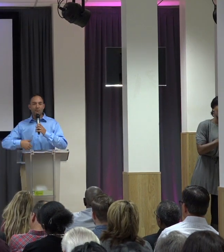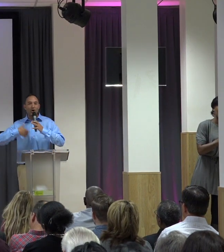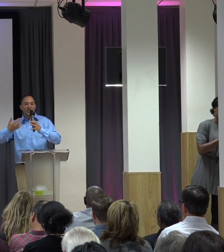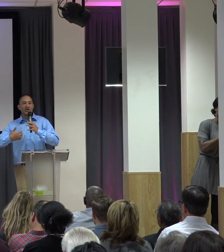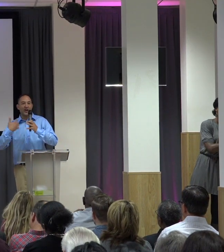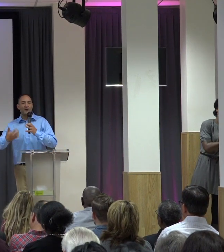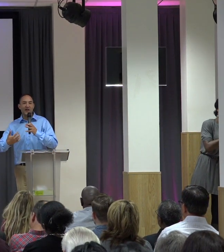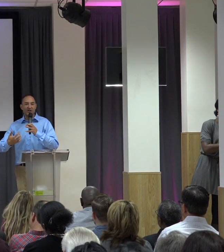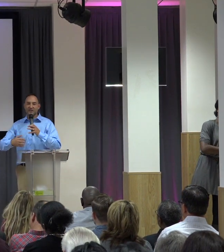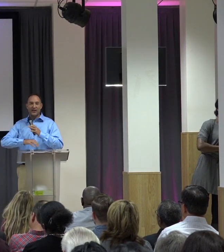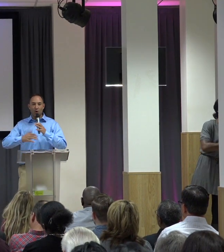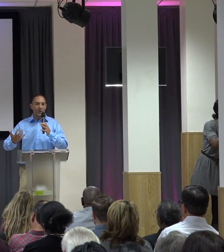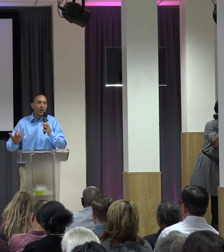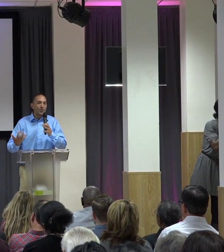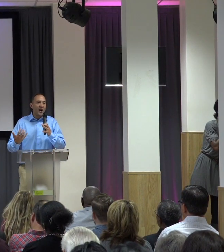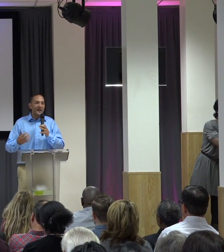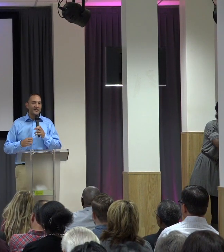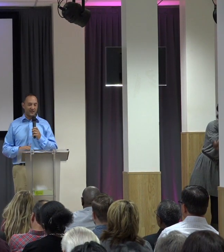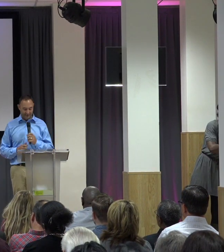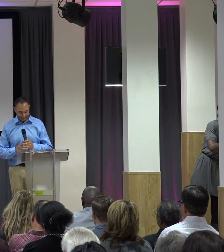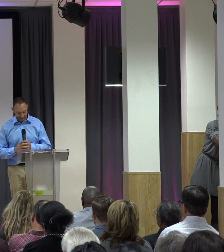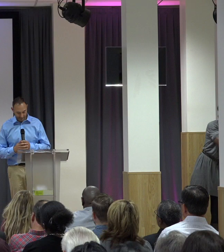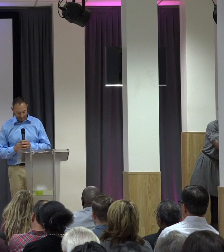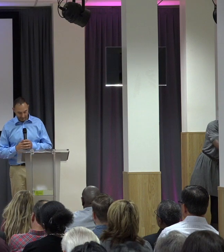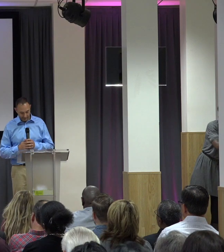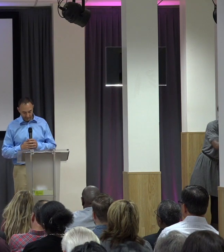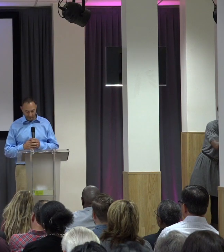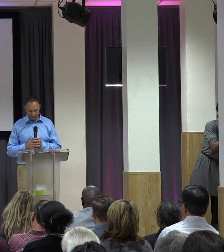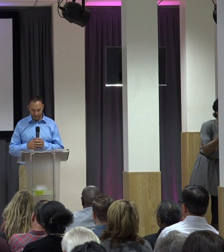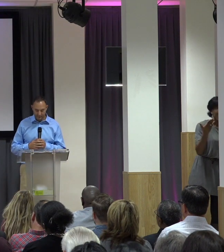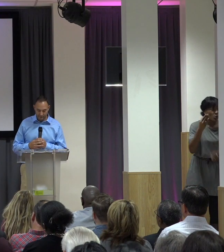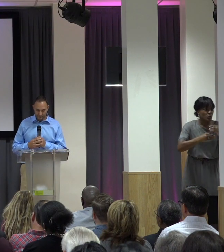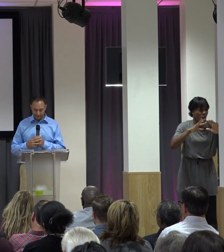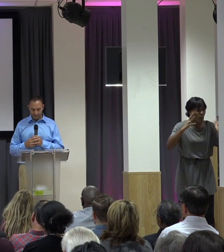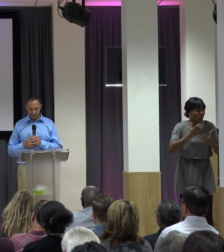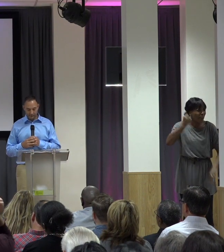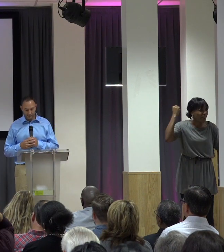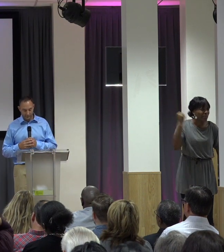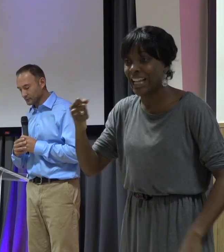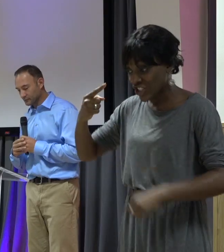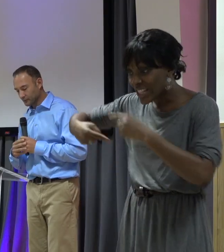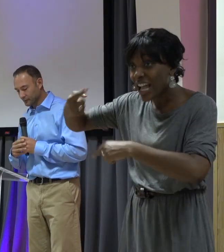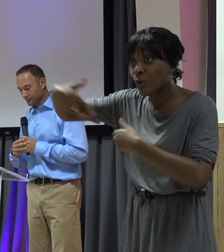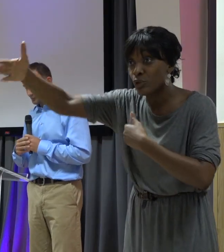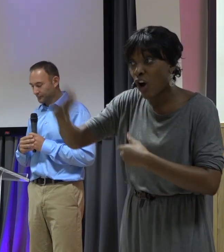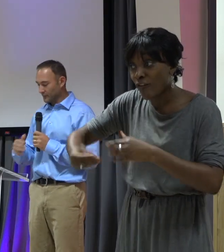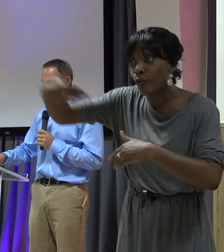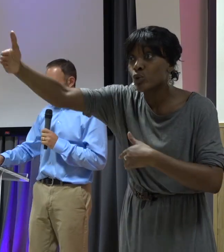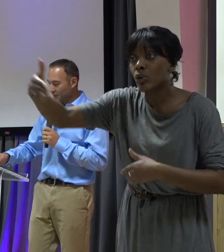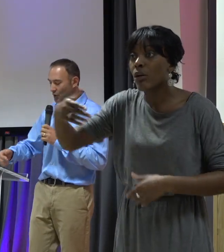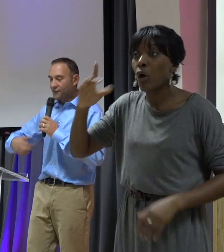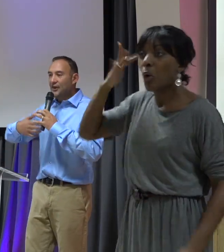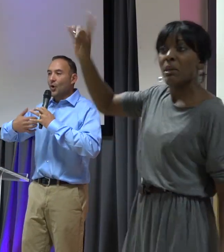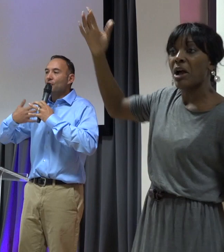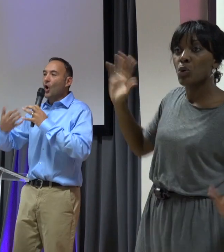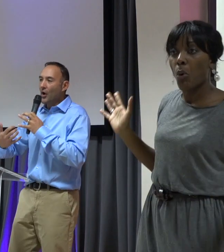when the emerging generations, they don't know who God is. Donc on est vraiment dans un temps où la génération qui vient ne sait vraiment pas qui est Dieu.